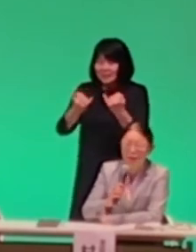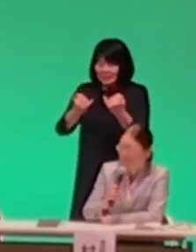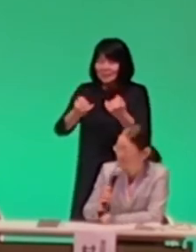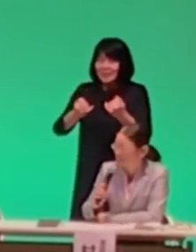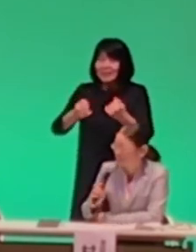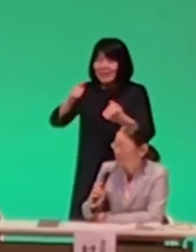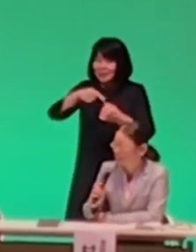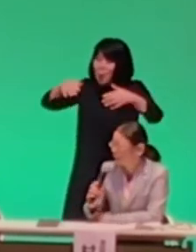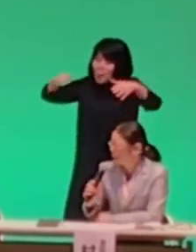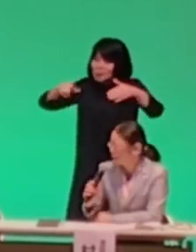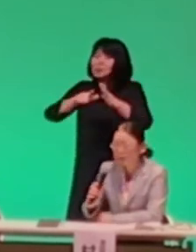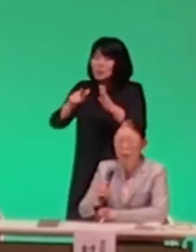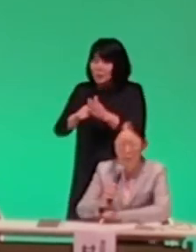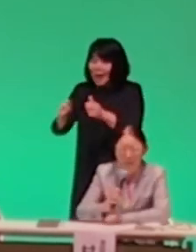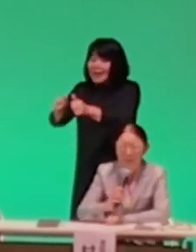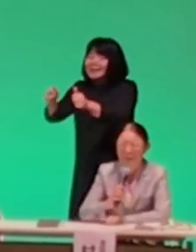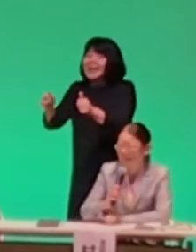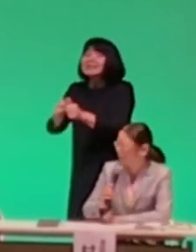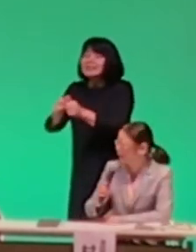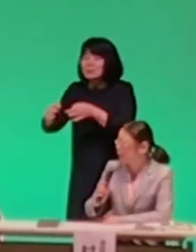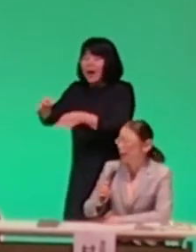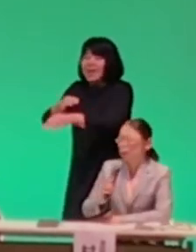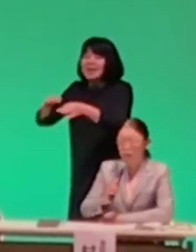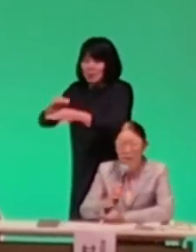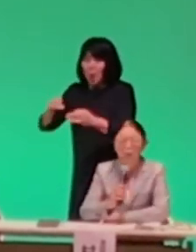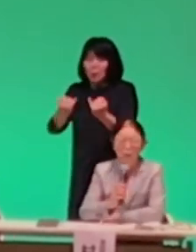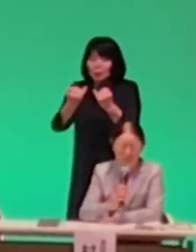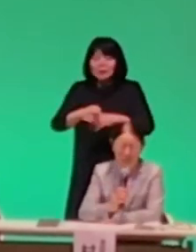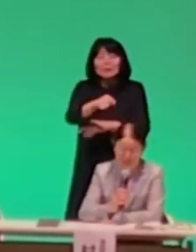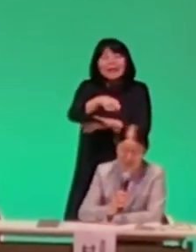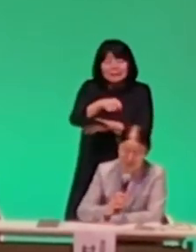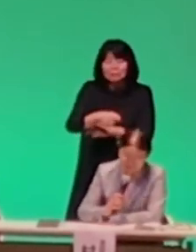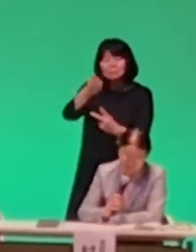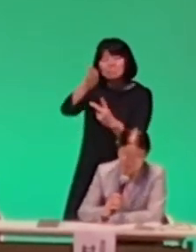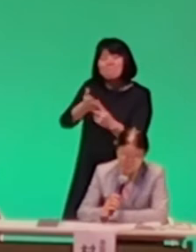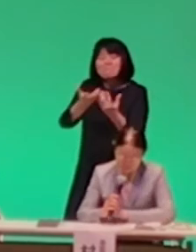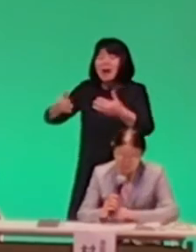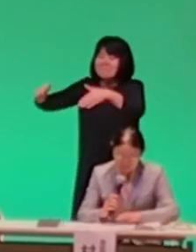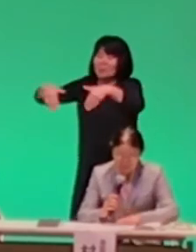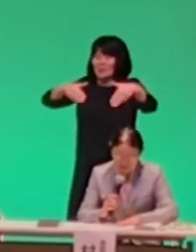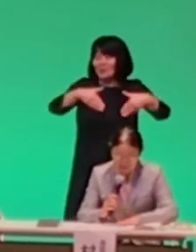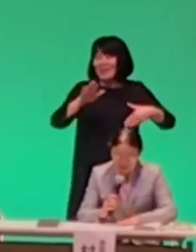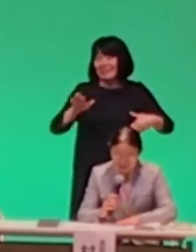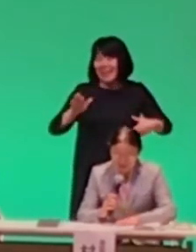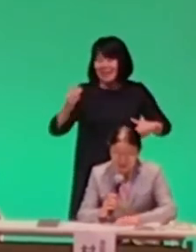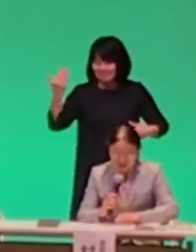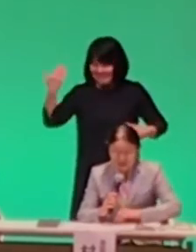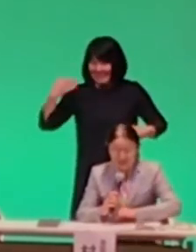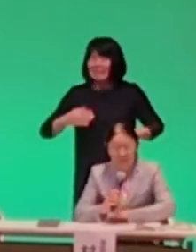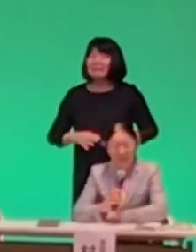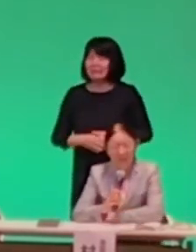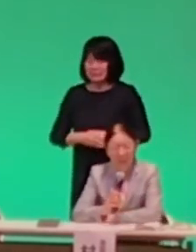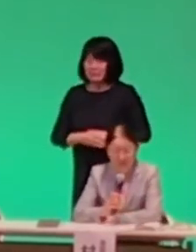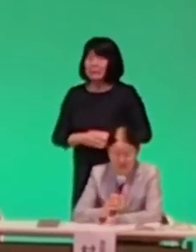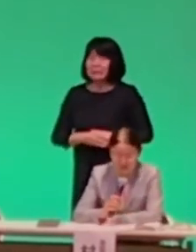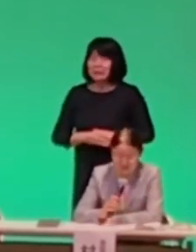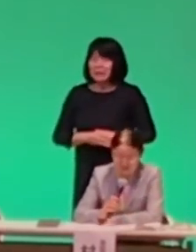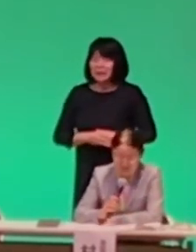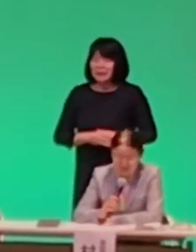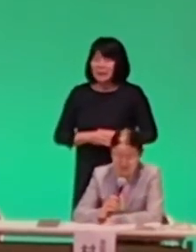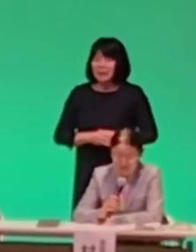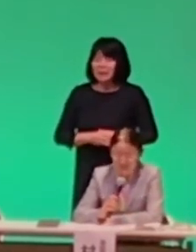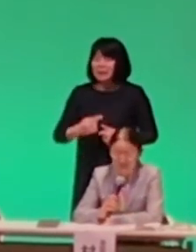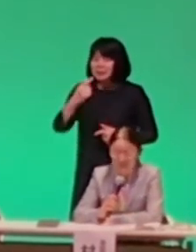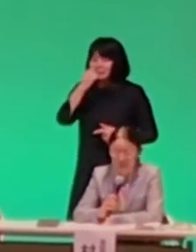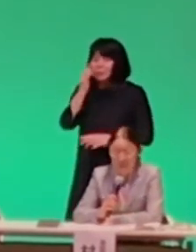営業職女子事務職募集っていうのが、まあ、ごく普通でした。で、自分が役